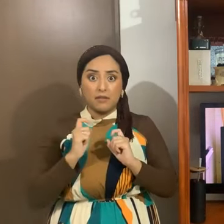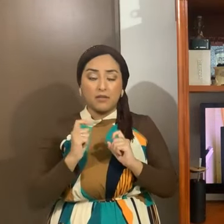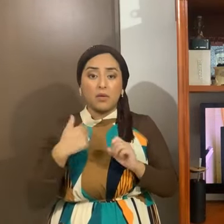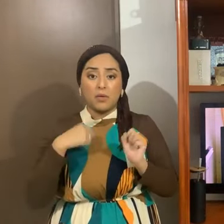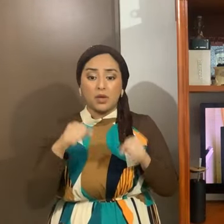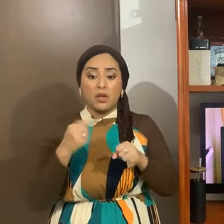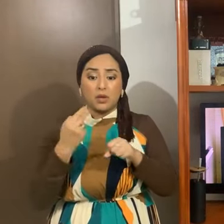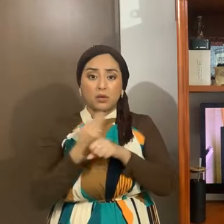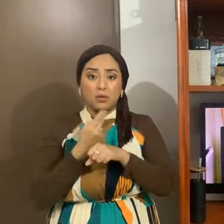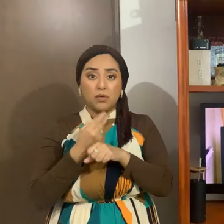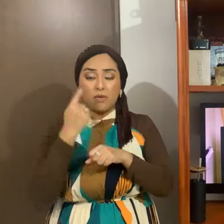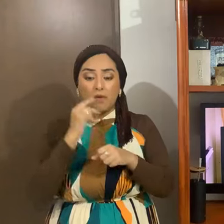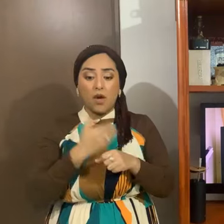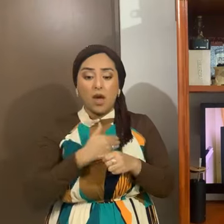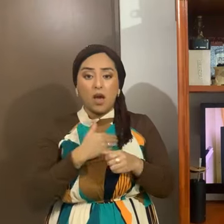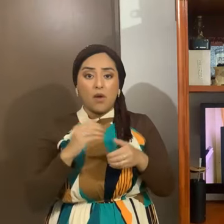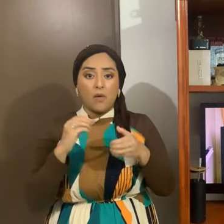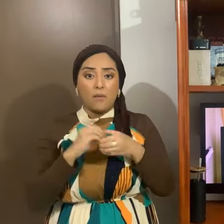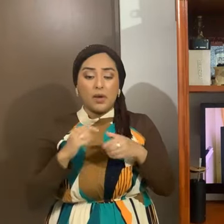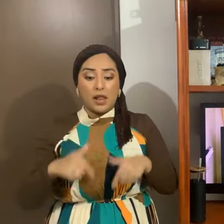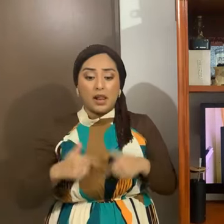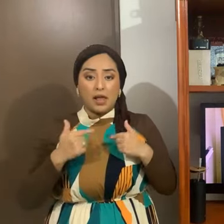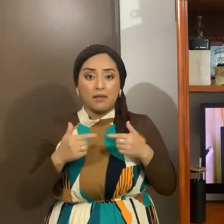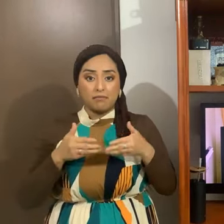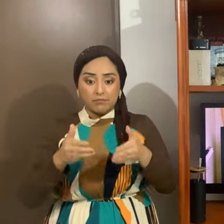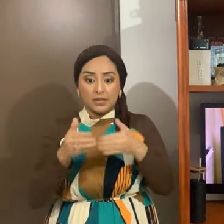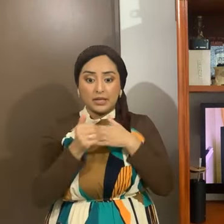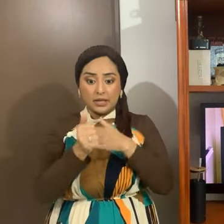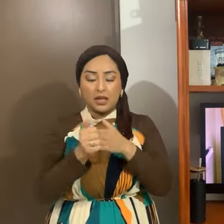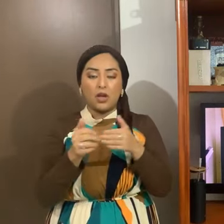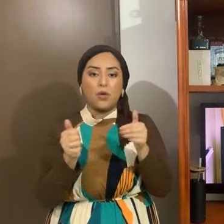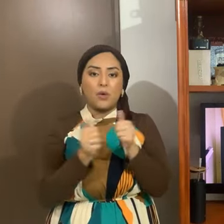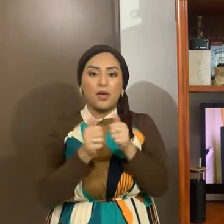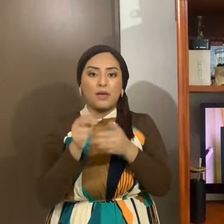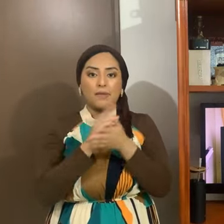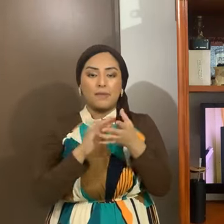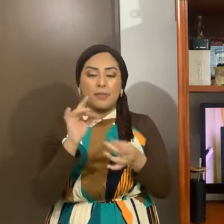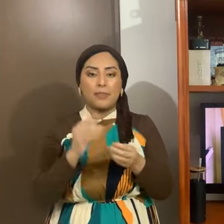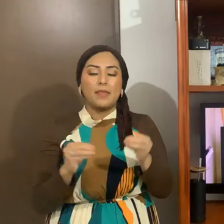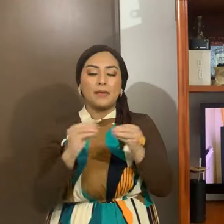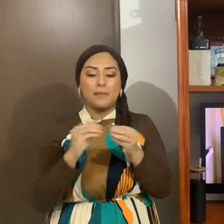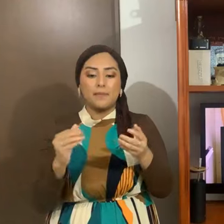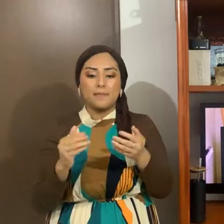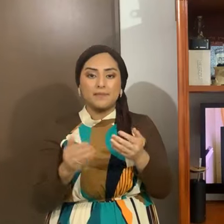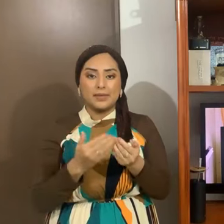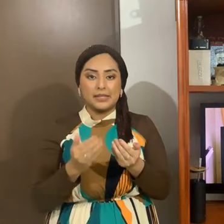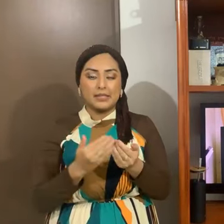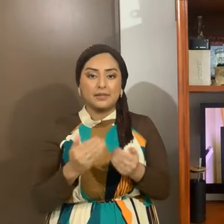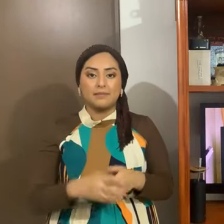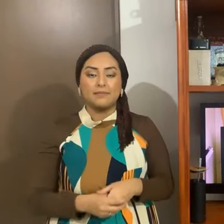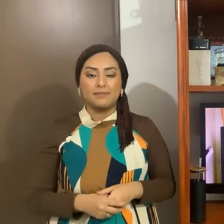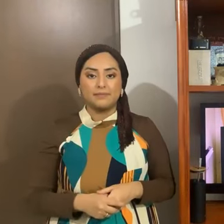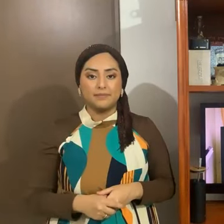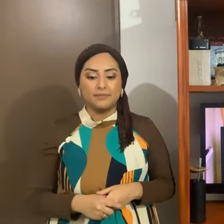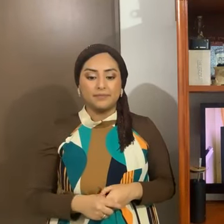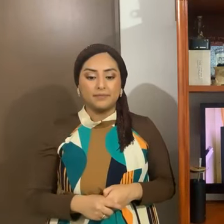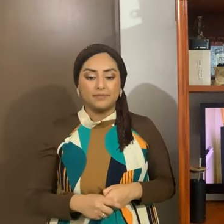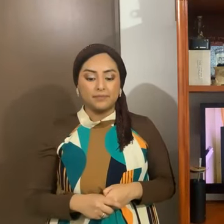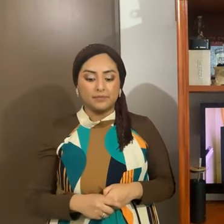para poder conducir nuestra vida guiados por el Ruach HaKodesh de una manera más fácil y